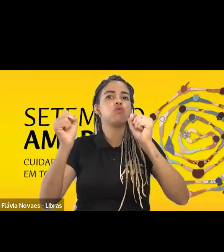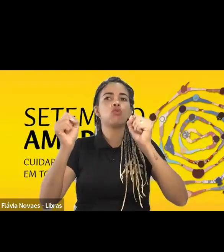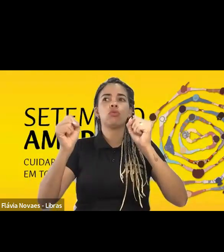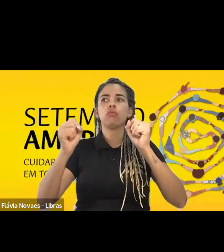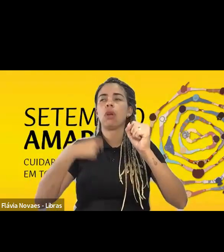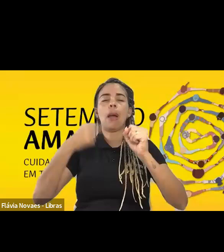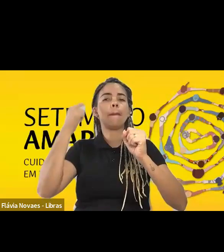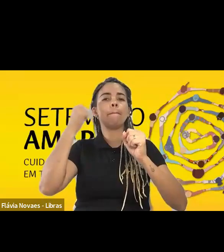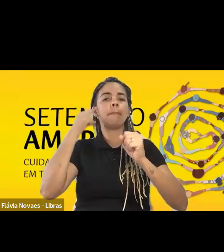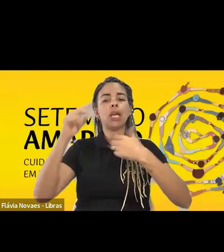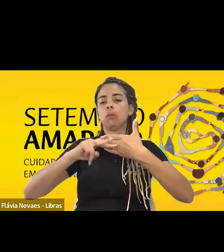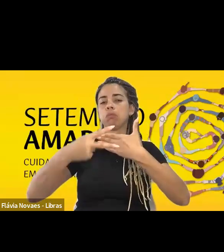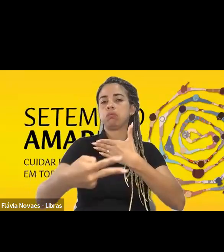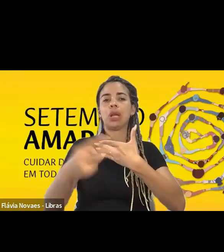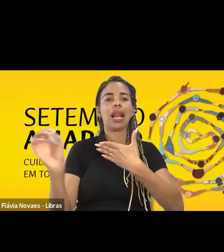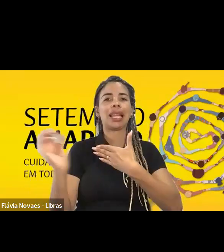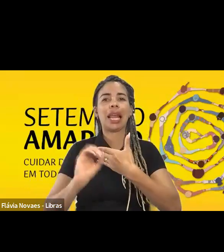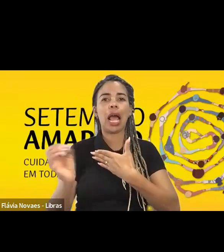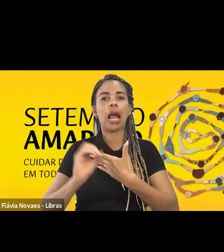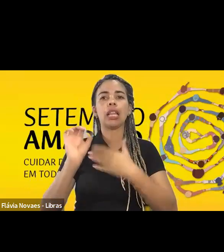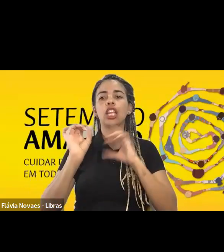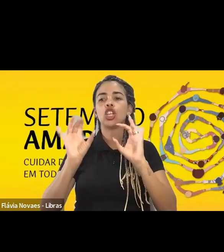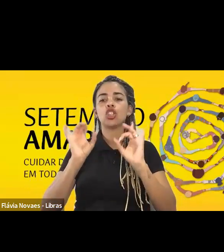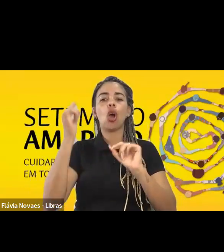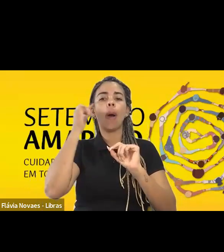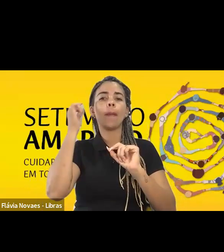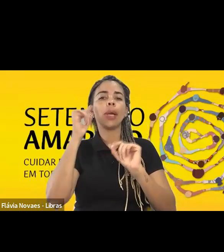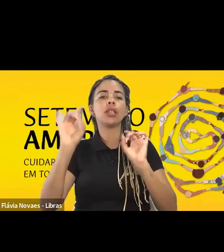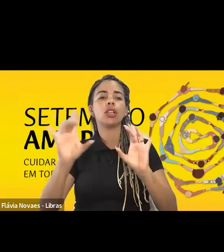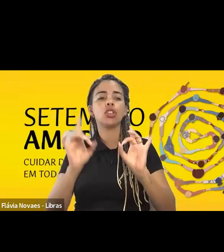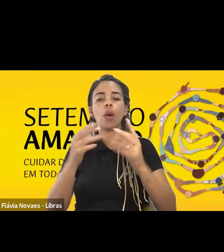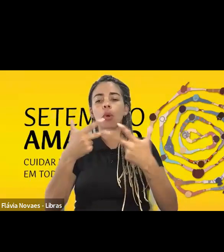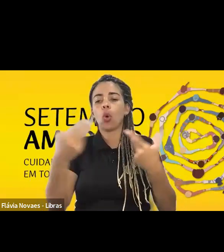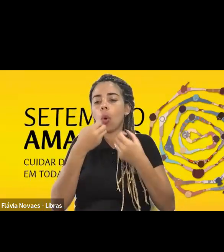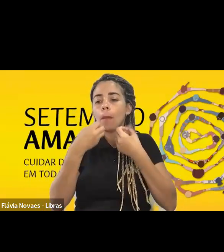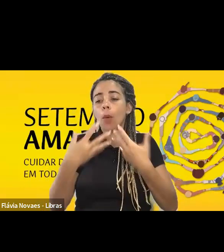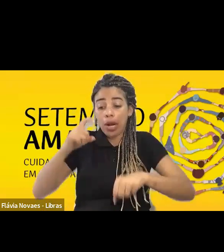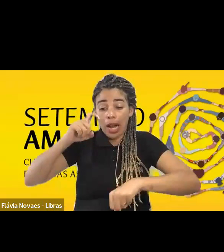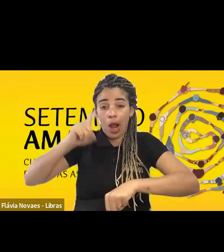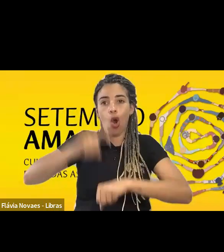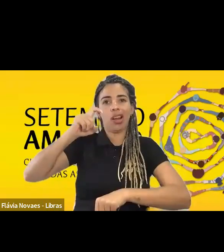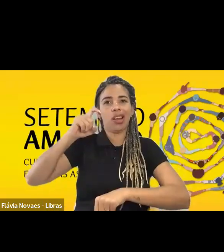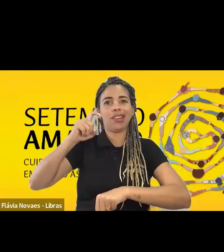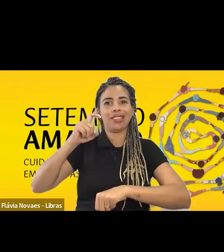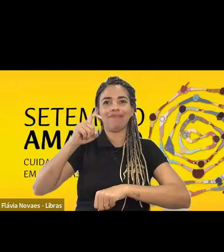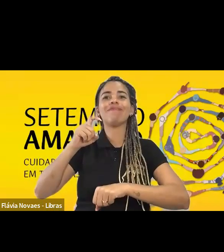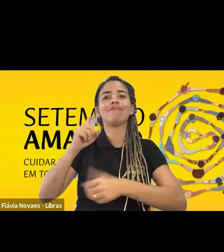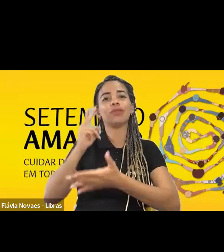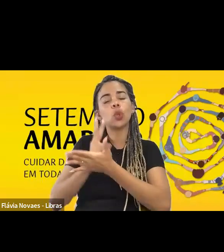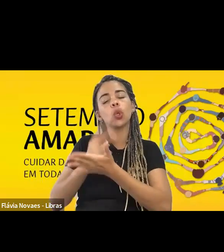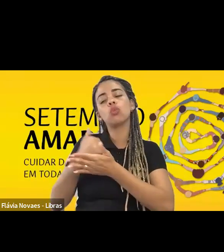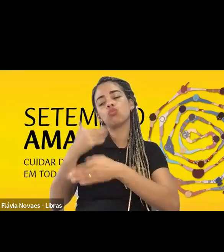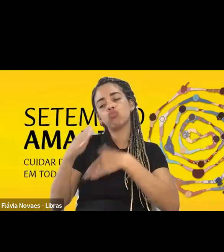mais imediata fazem parte desse cérebro ainda imaturo e que vai continuar, né, com essa